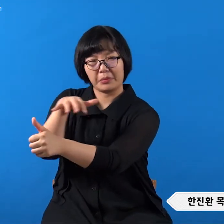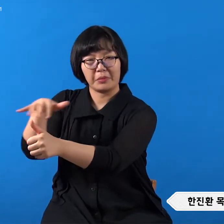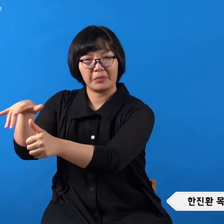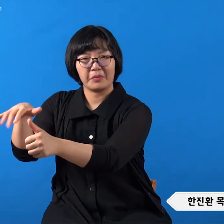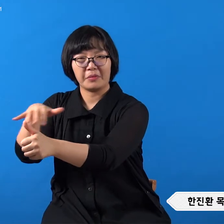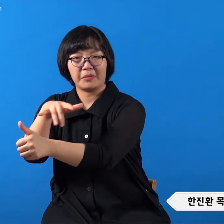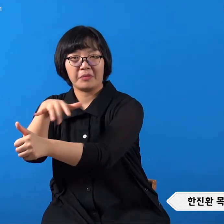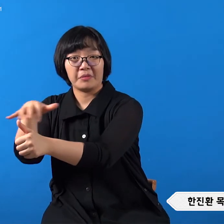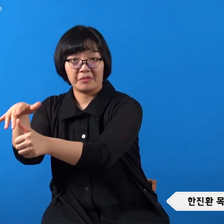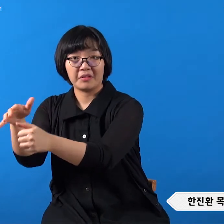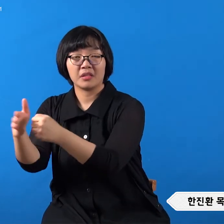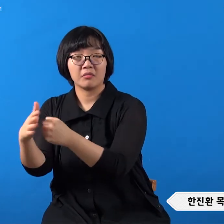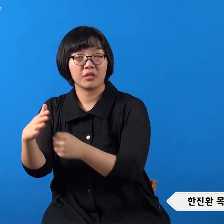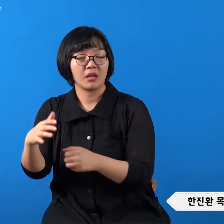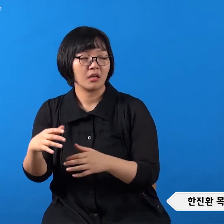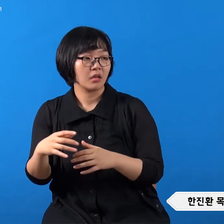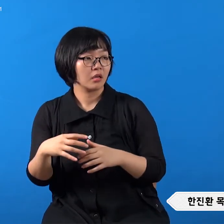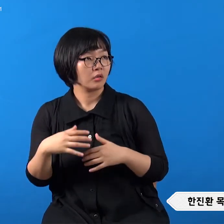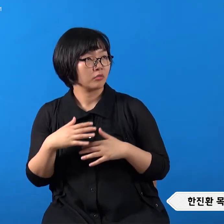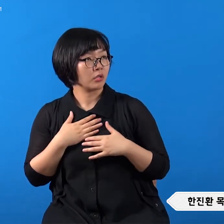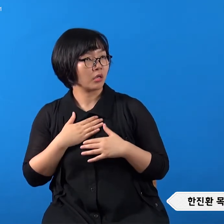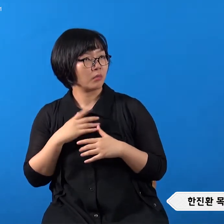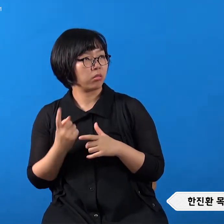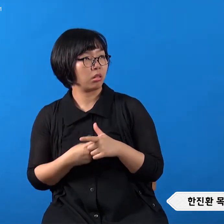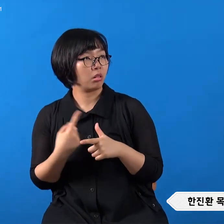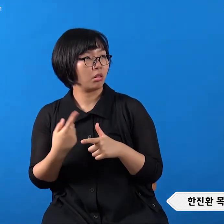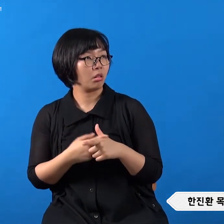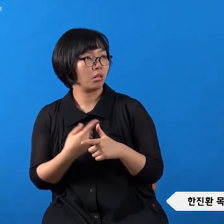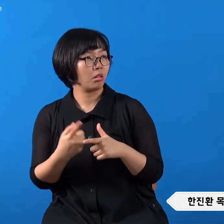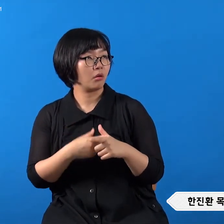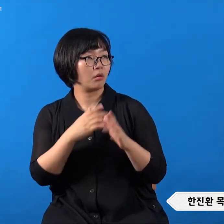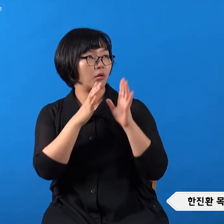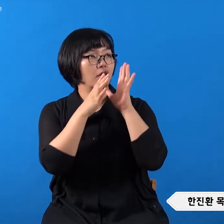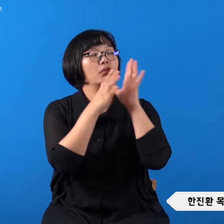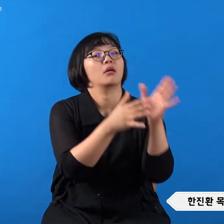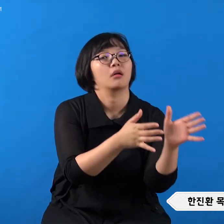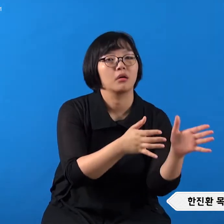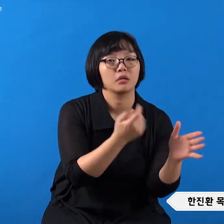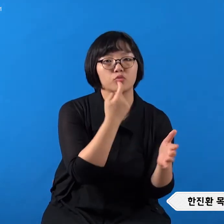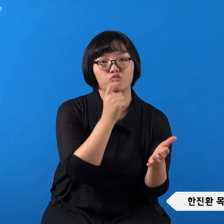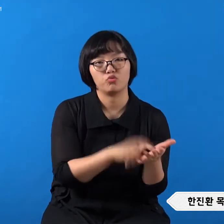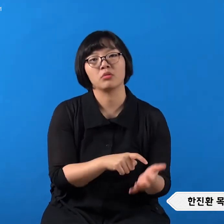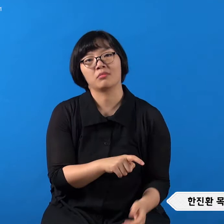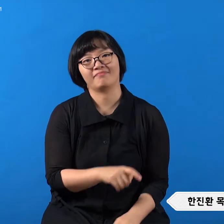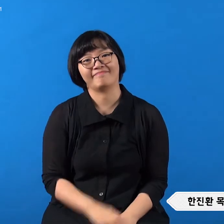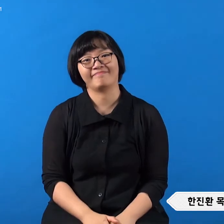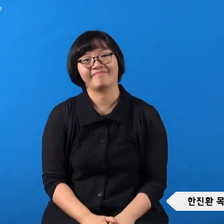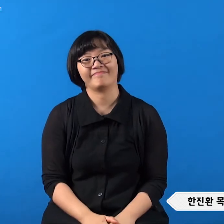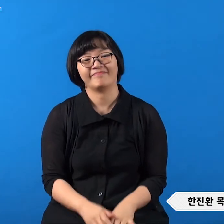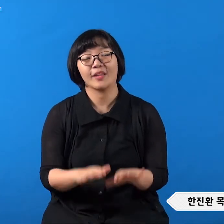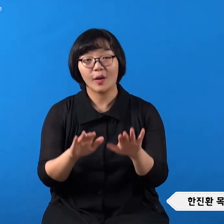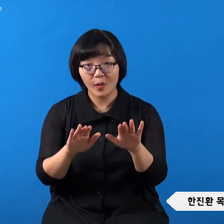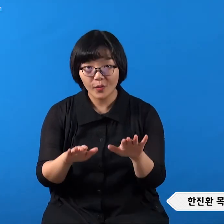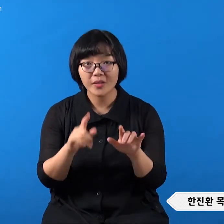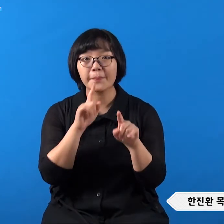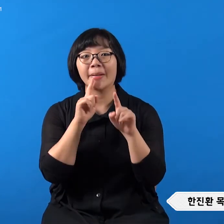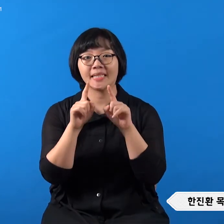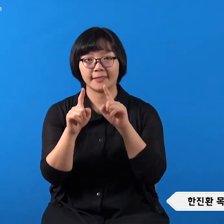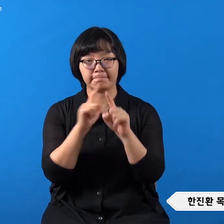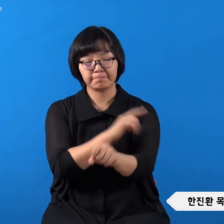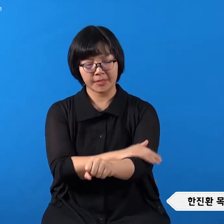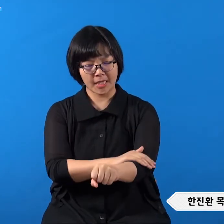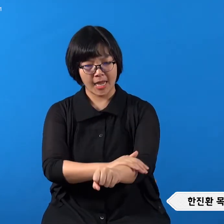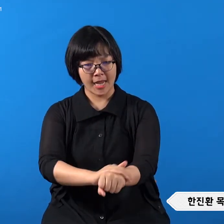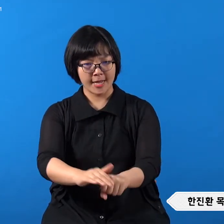하고, 그래서 정신을 안 차리면 거기에 넘어가기 쉽습니다. 자, 그래서 오늘 말씀을 잘